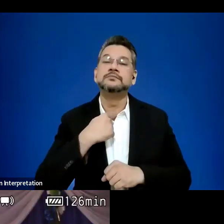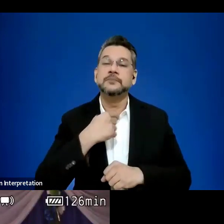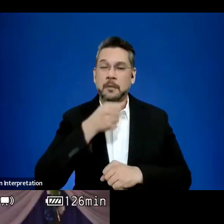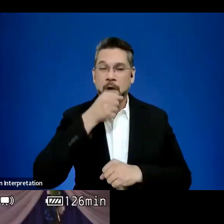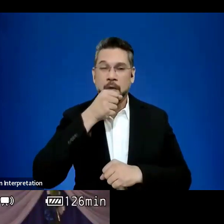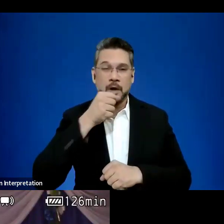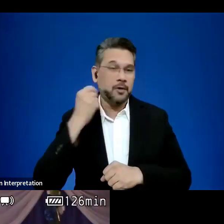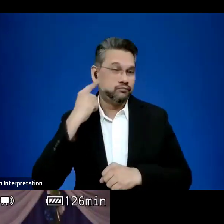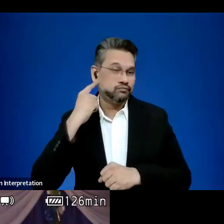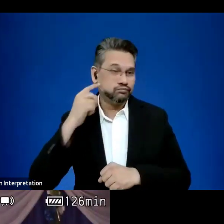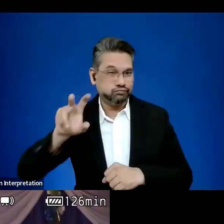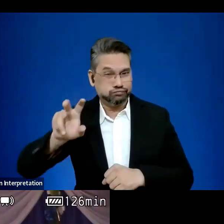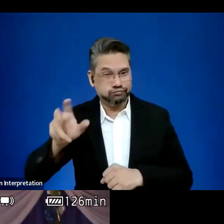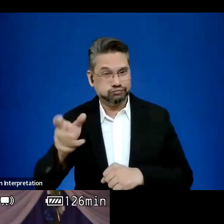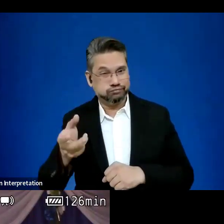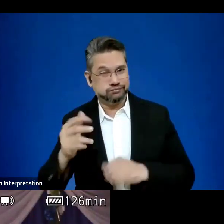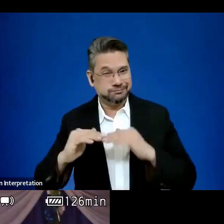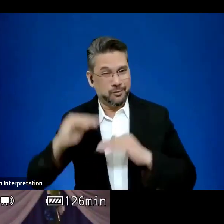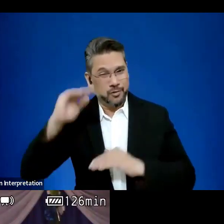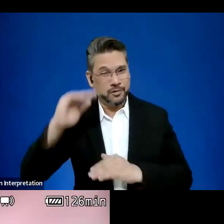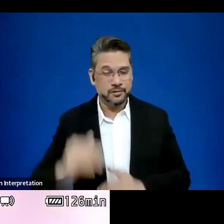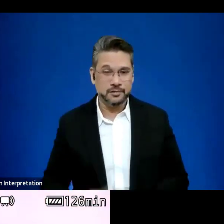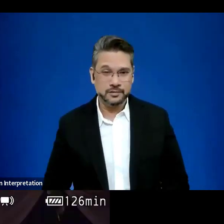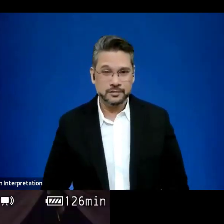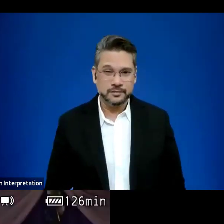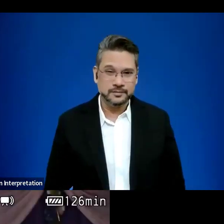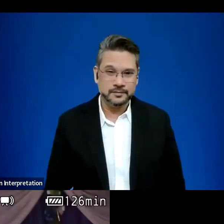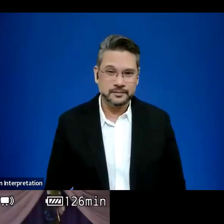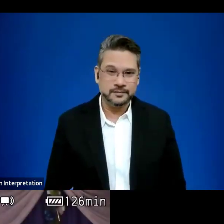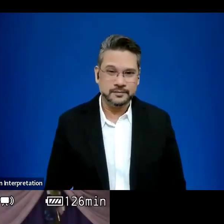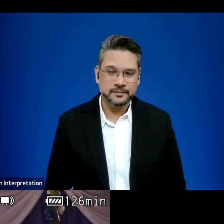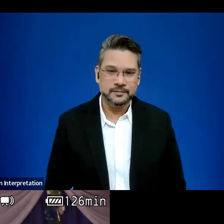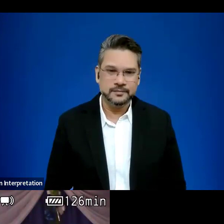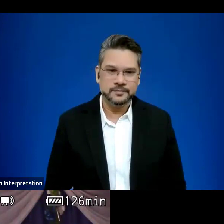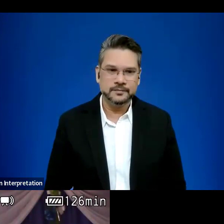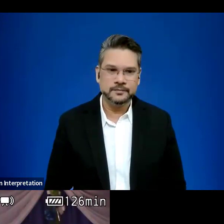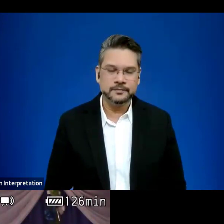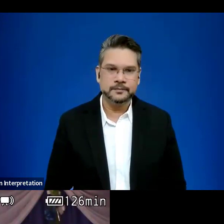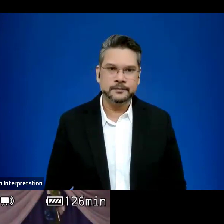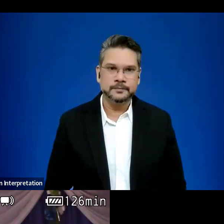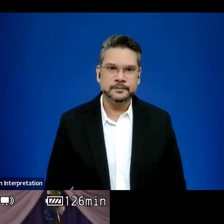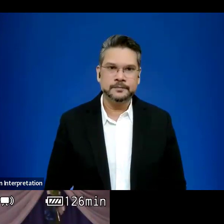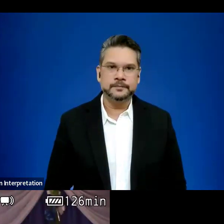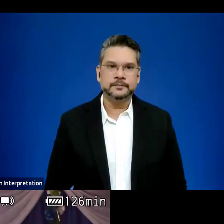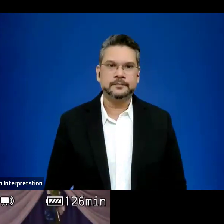罗宾呢？Rubina， 可以请你说大声一点吗？